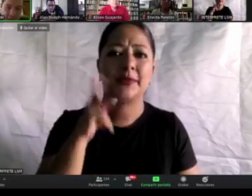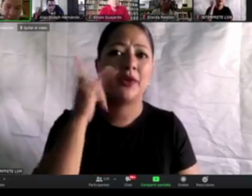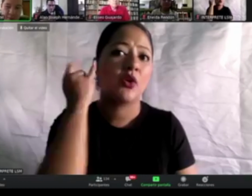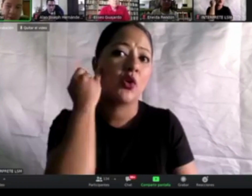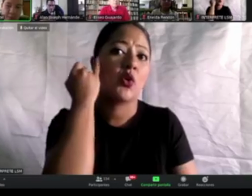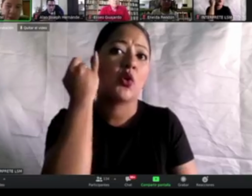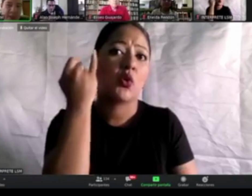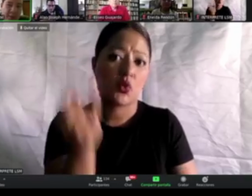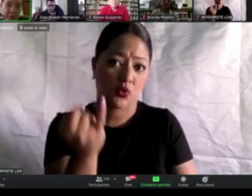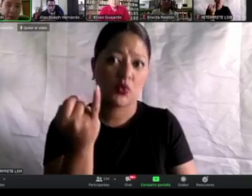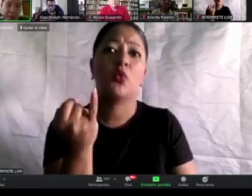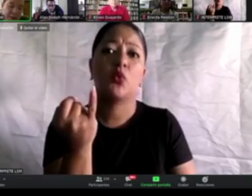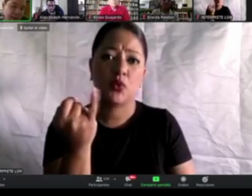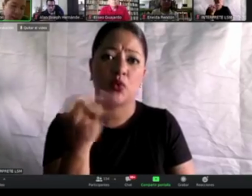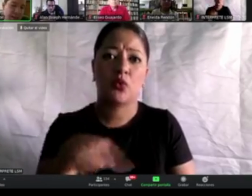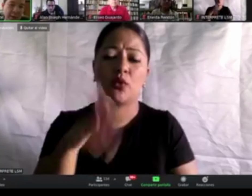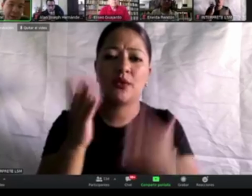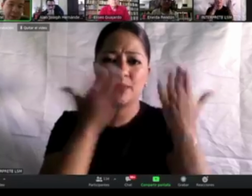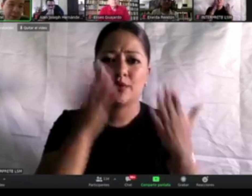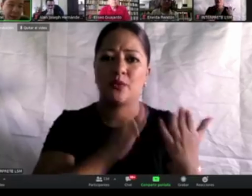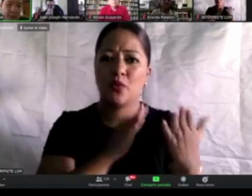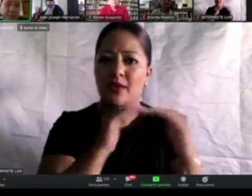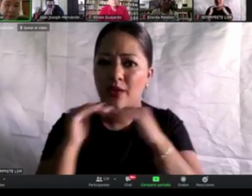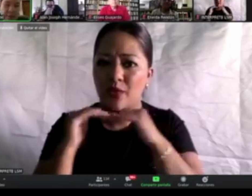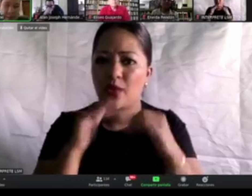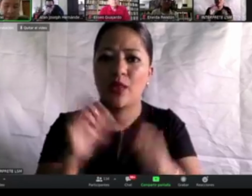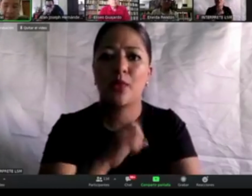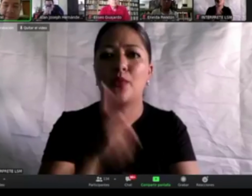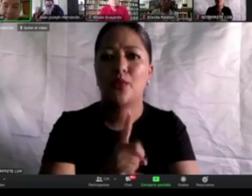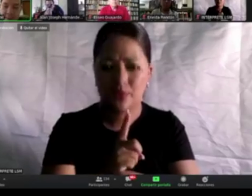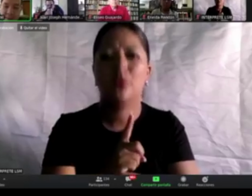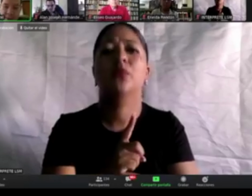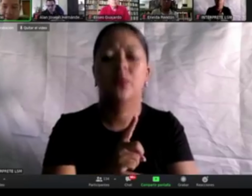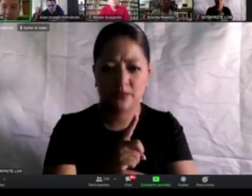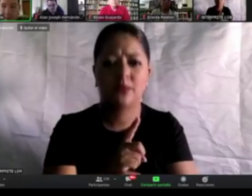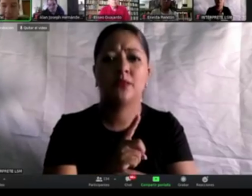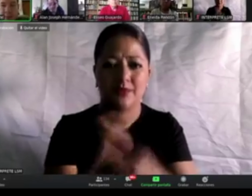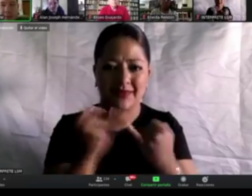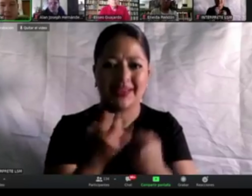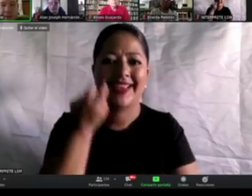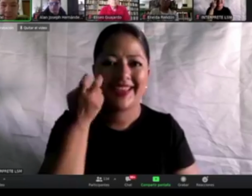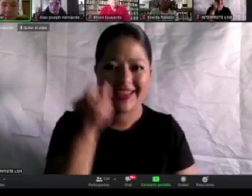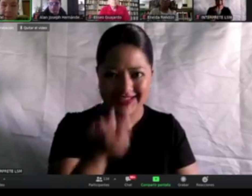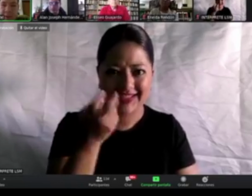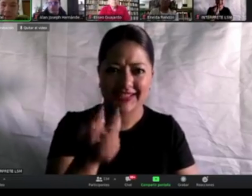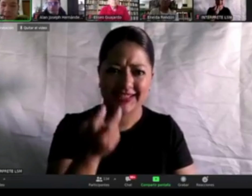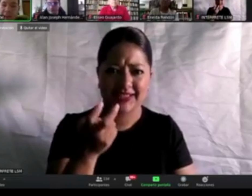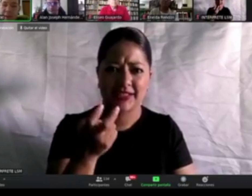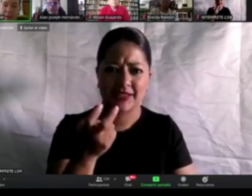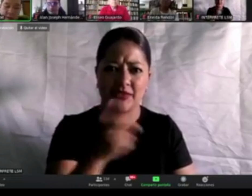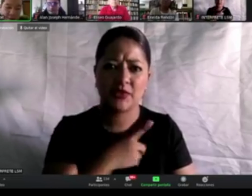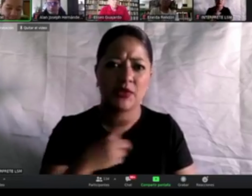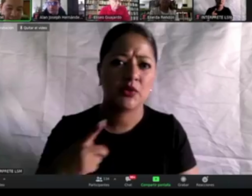el estudiante pueda adquirir los conocimientos y que esté en igualdad de oportunidades con los demás de eso se va tratando este tipo de cuestiones